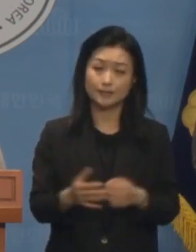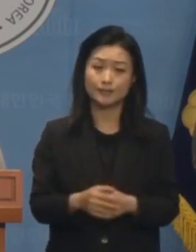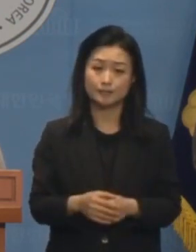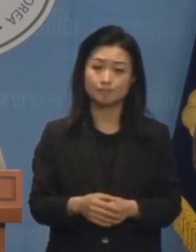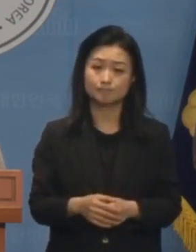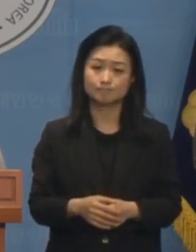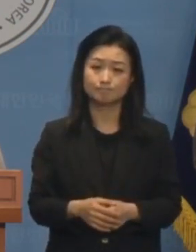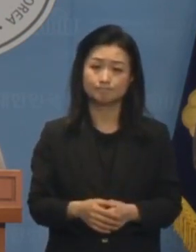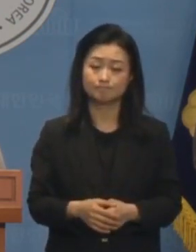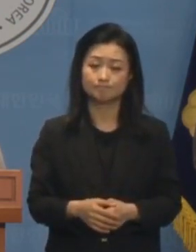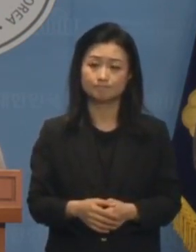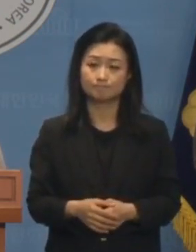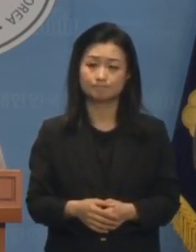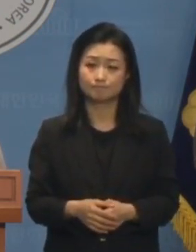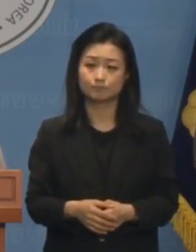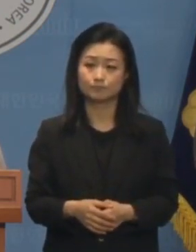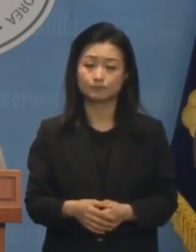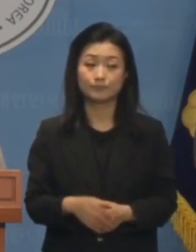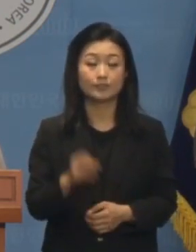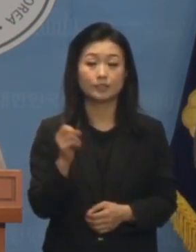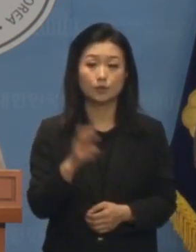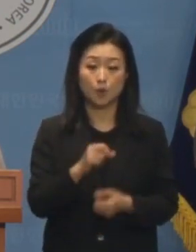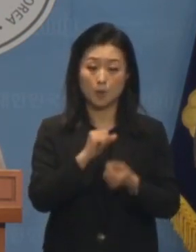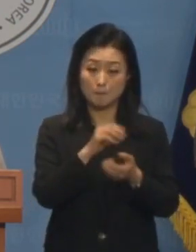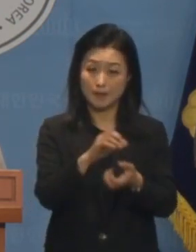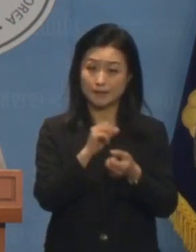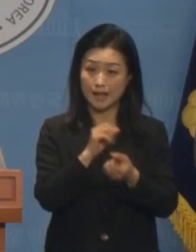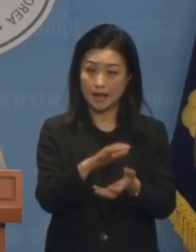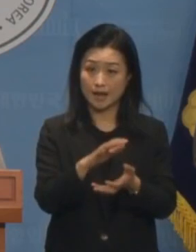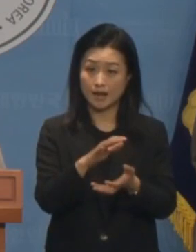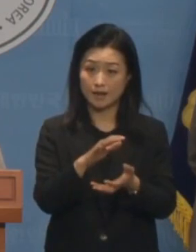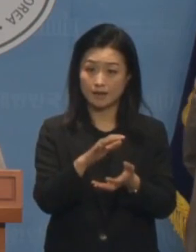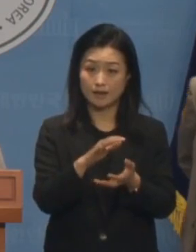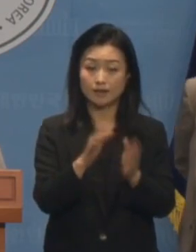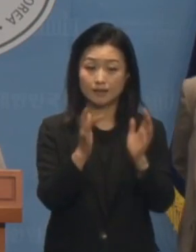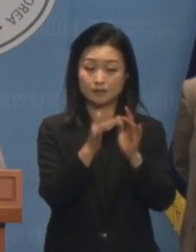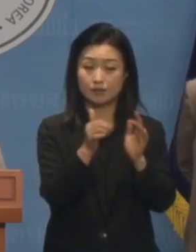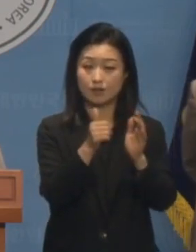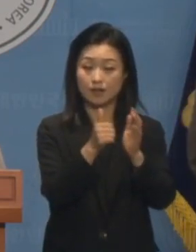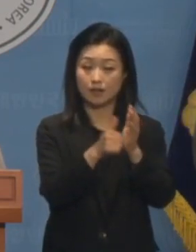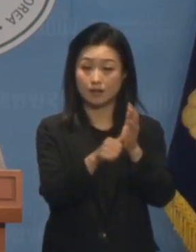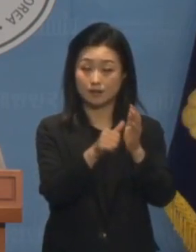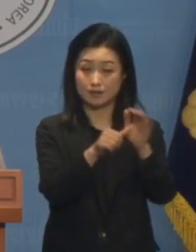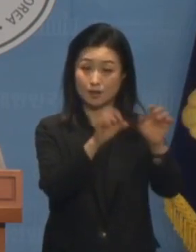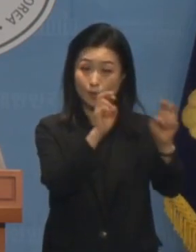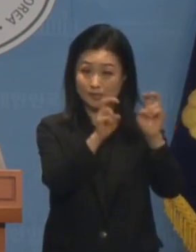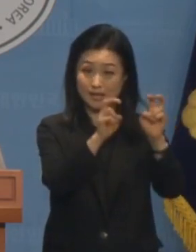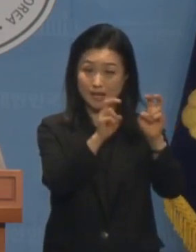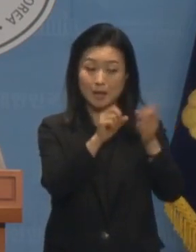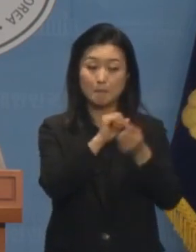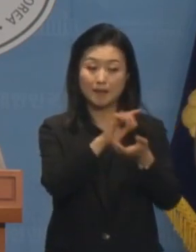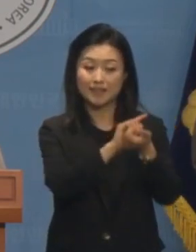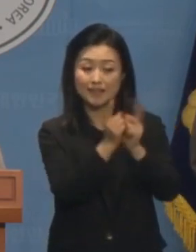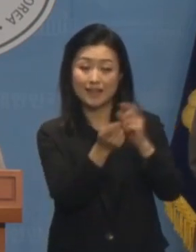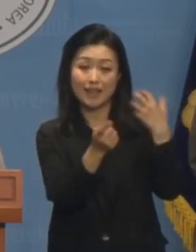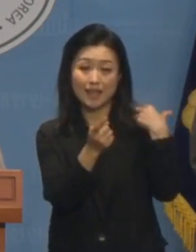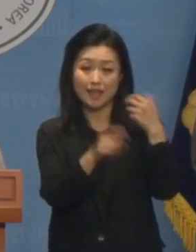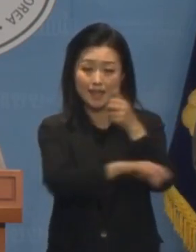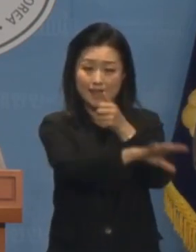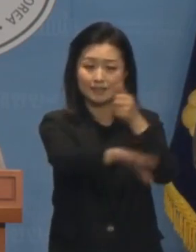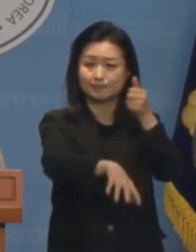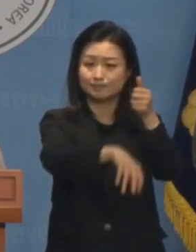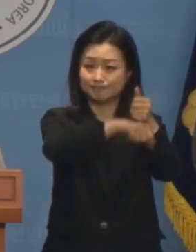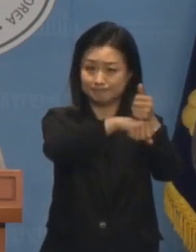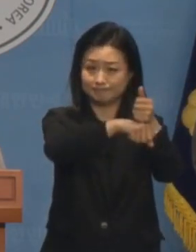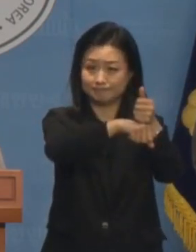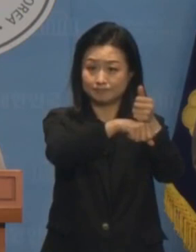불가피한 상황입니다. 또한 배달 플랫폼들이 배달 대행까지 흡수하여 전국의 배달